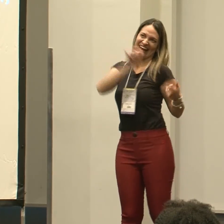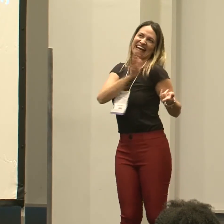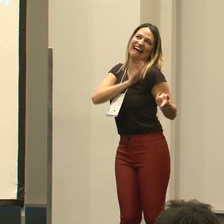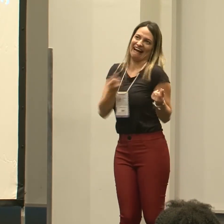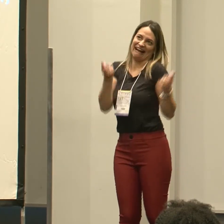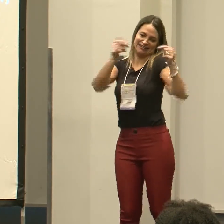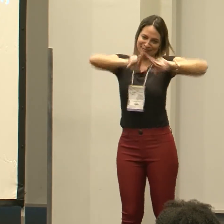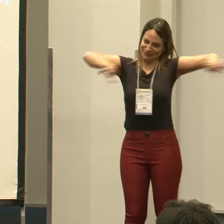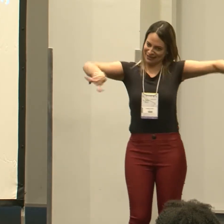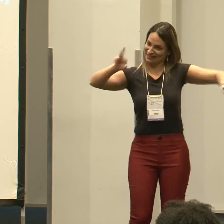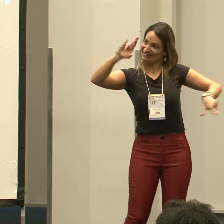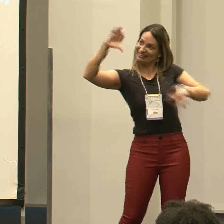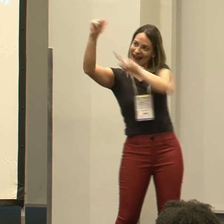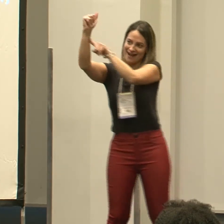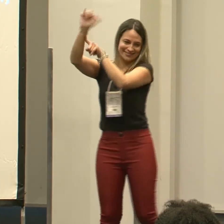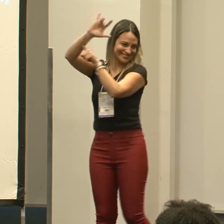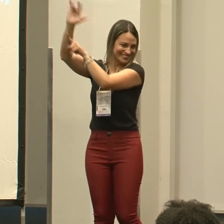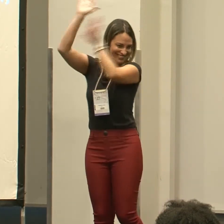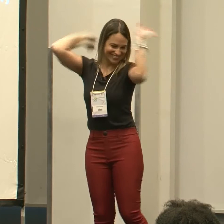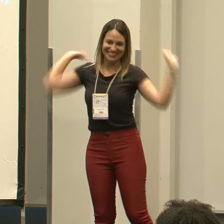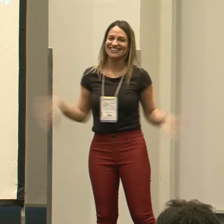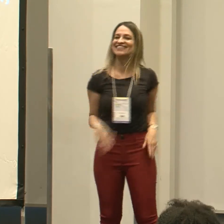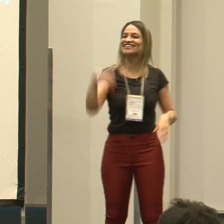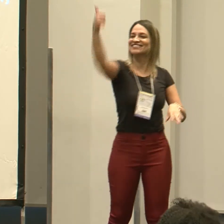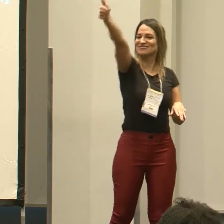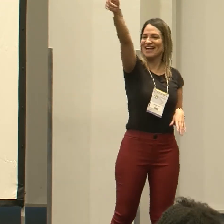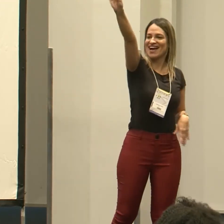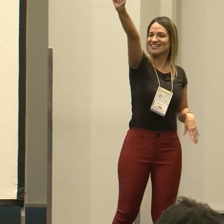É rica, né? Não é rica de dinheiro, mas é rica